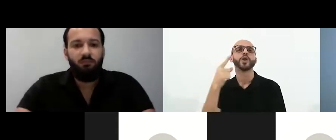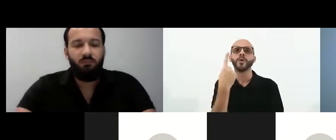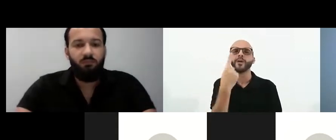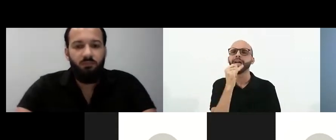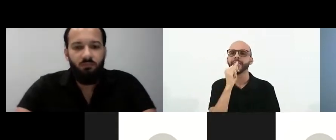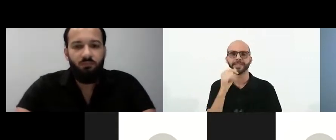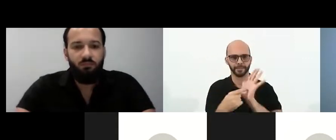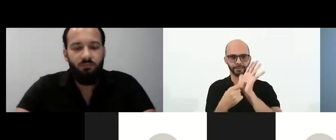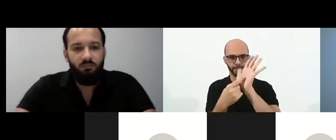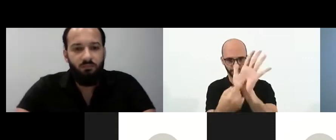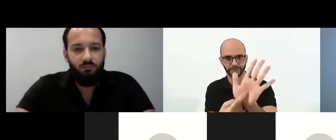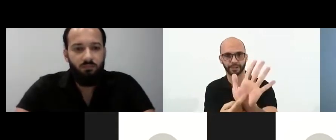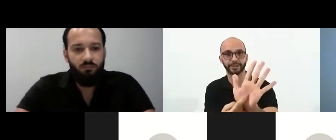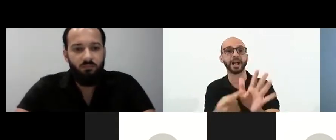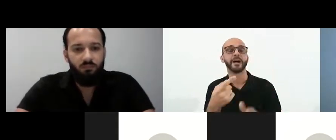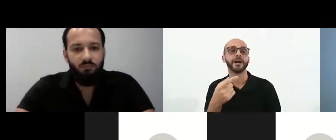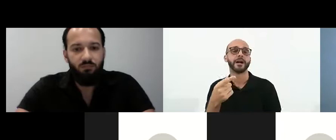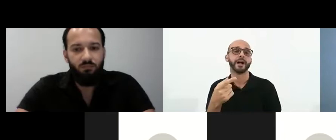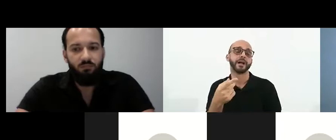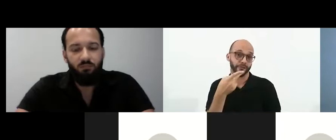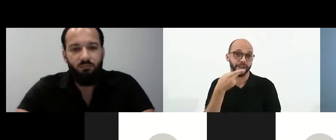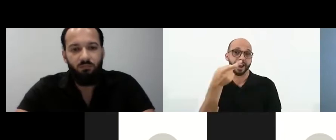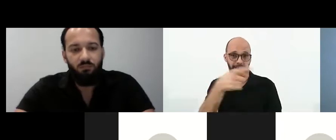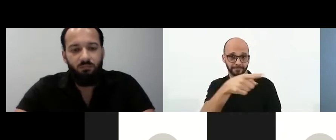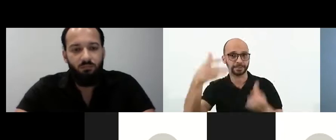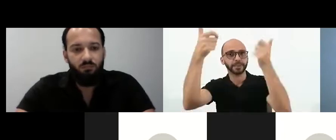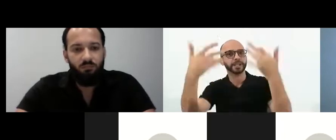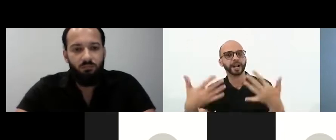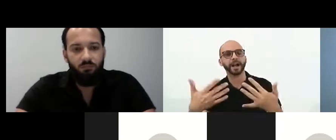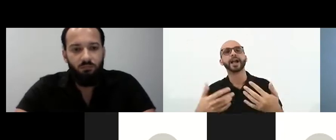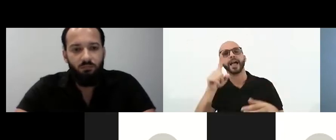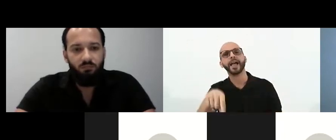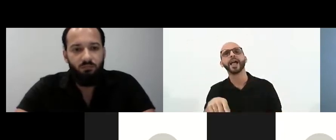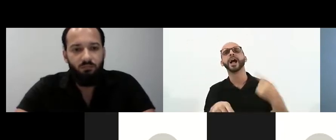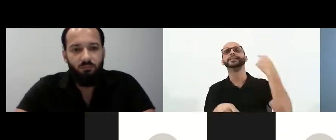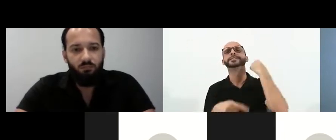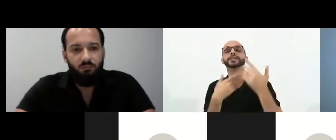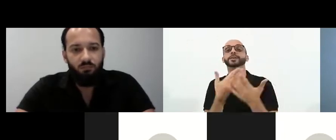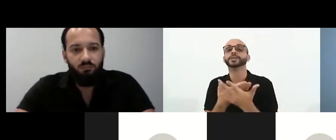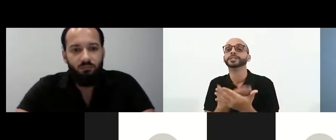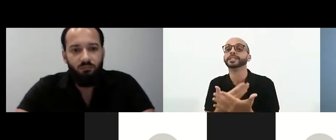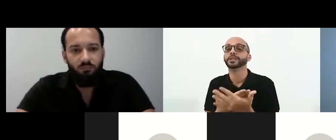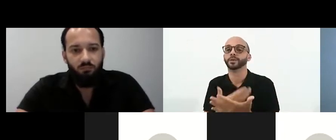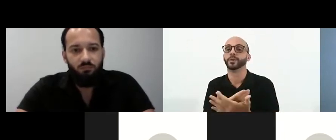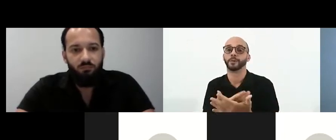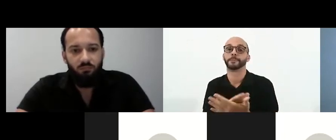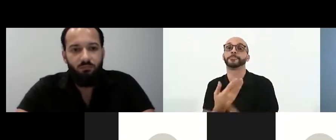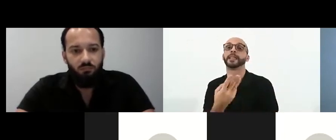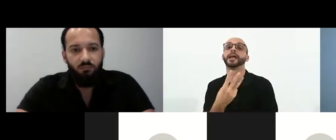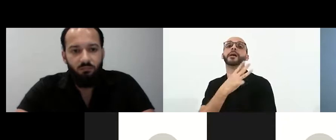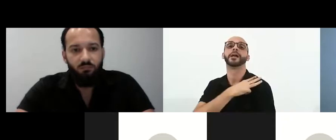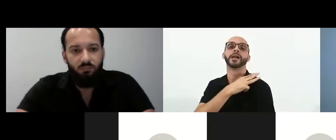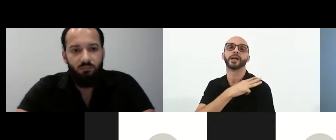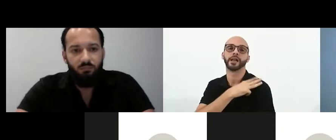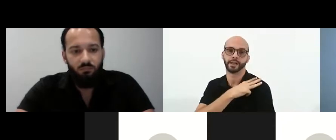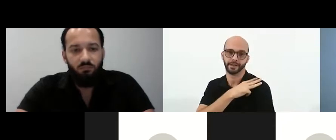várias outras formas, então eu escolho uma, que eu vou mostrar para vocês. Vou explicar um pouquinho. Antes, quando